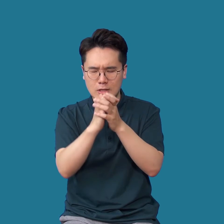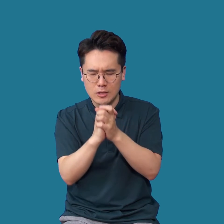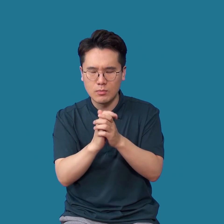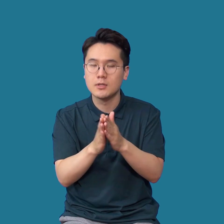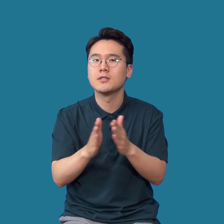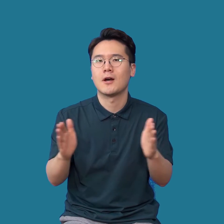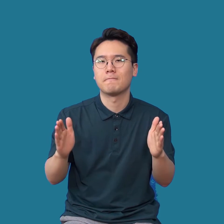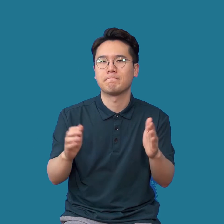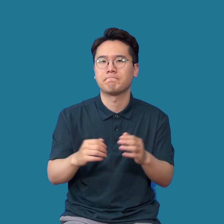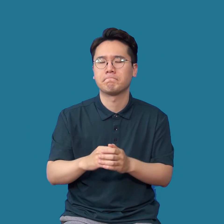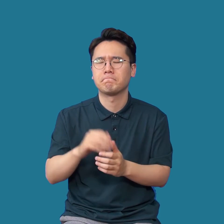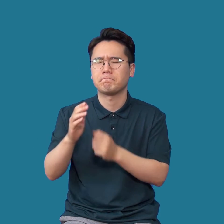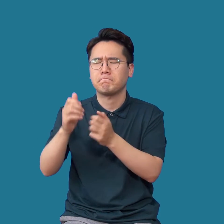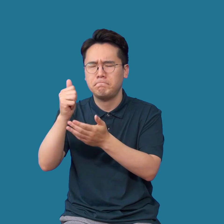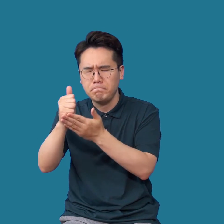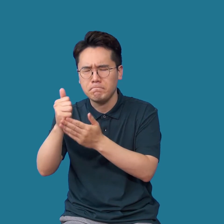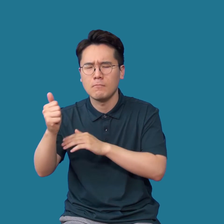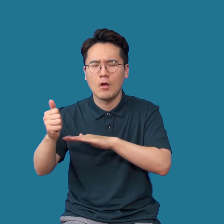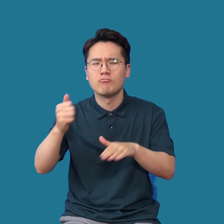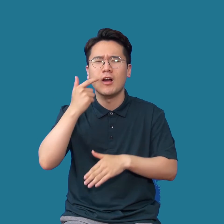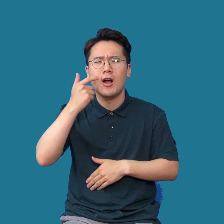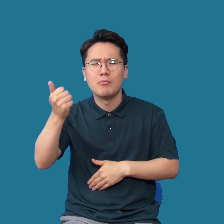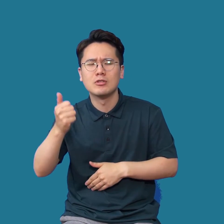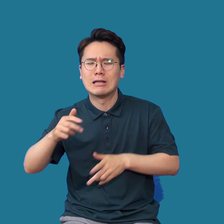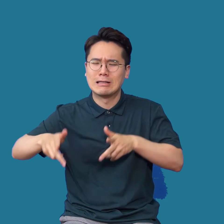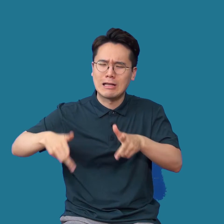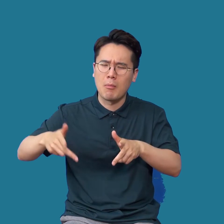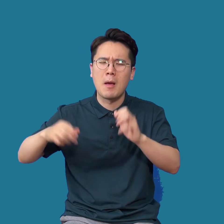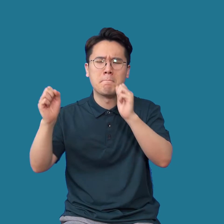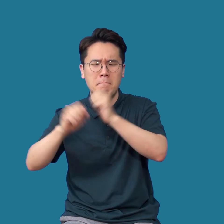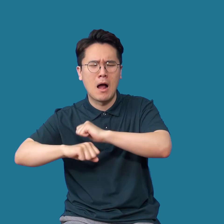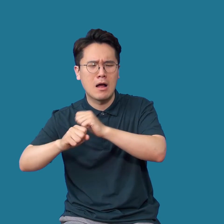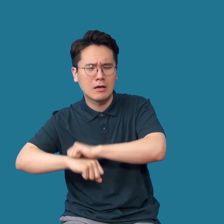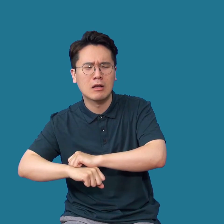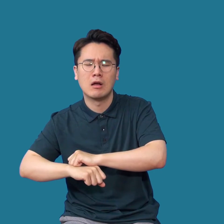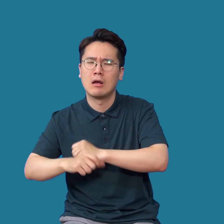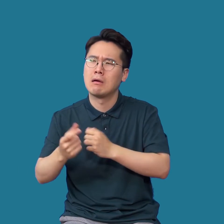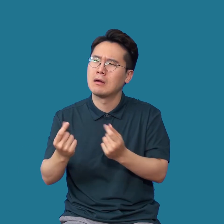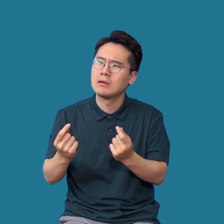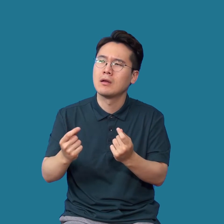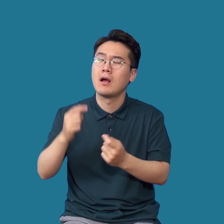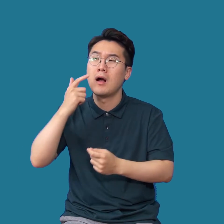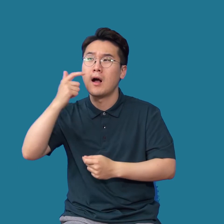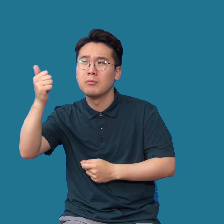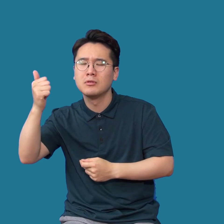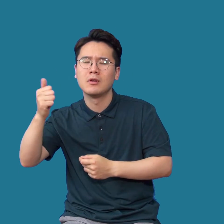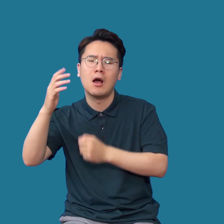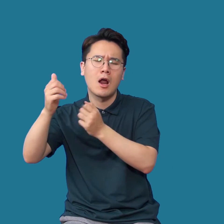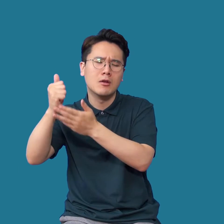우리 아버지 사업이 망했다고 합니다. 하나님이 아버지를 좀 도와주세요.